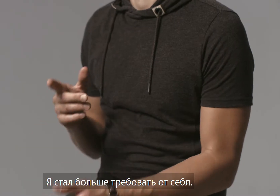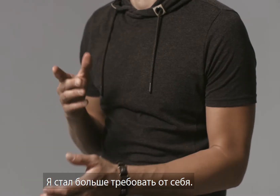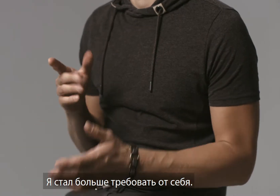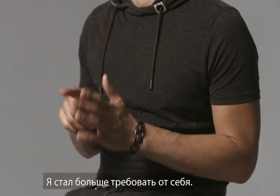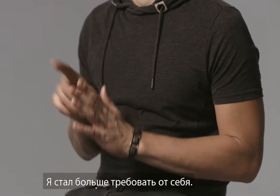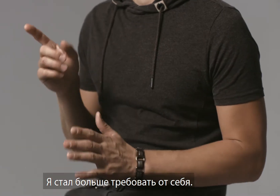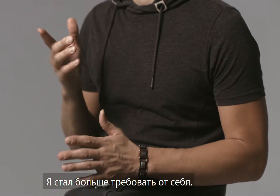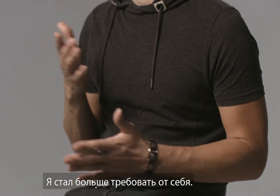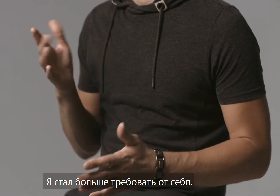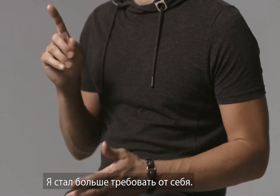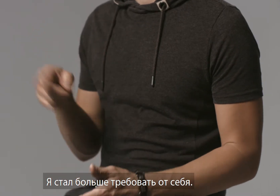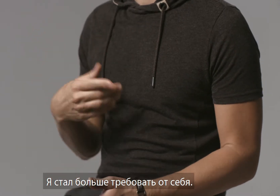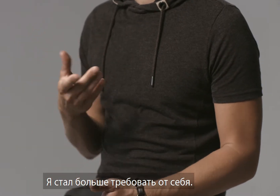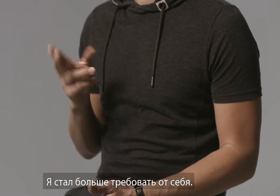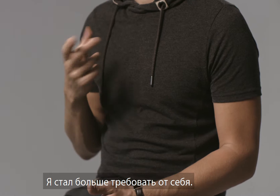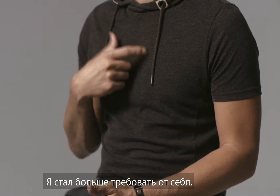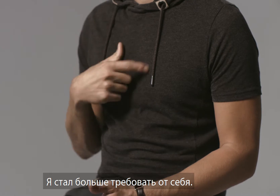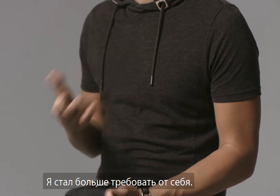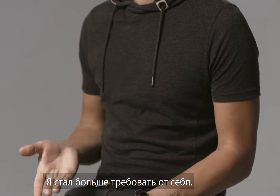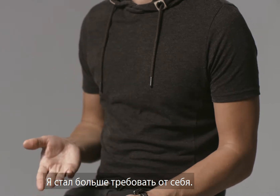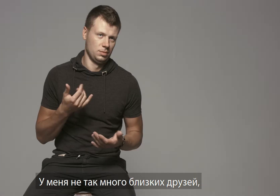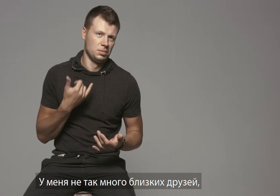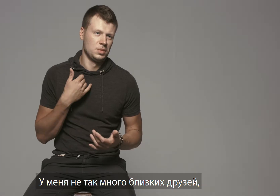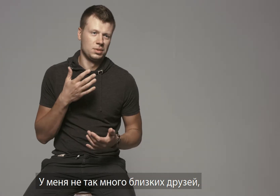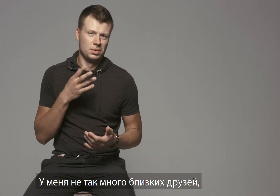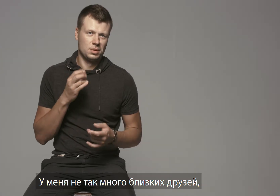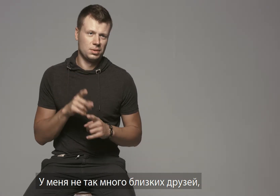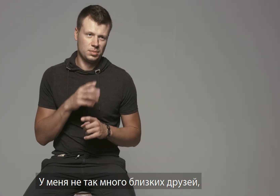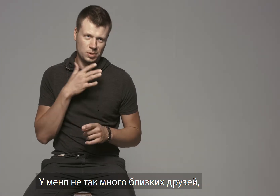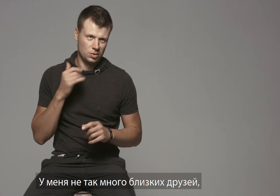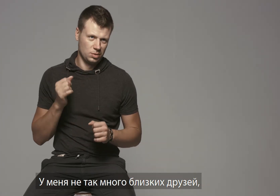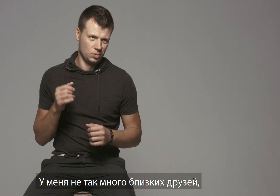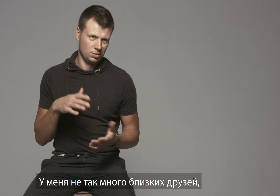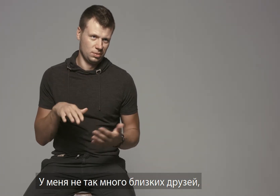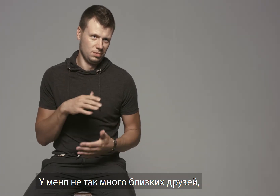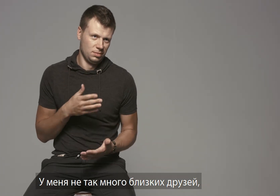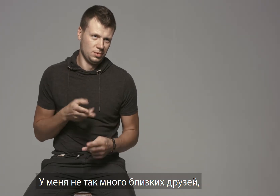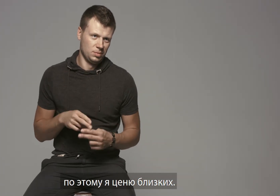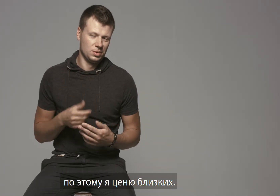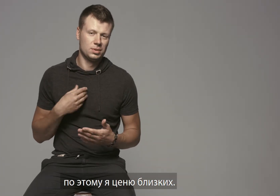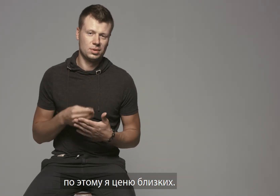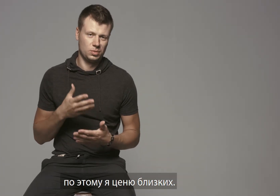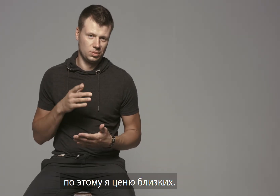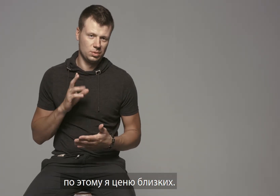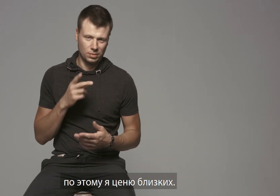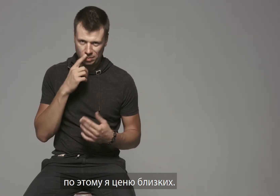Я стал больше требовать от себя. У меня не так много близких друзей, поэтому я ценю